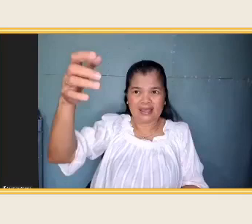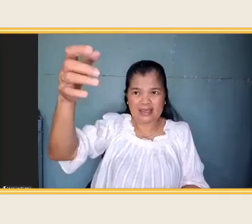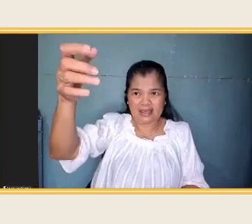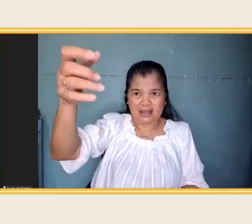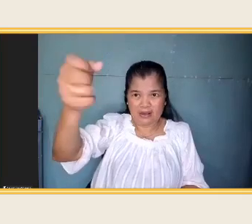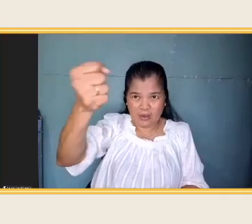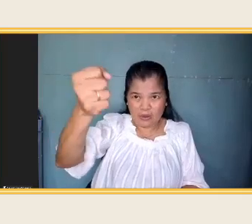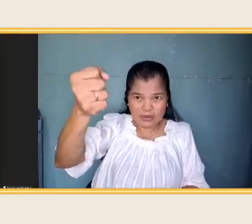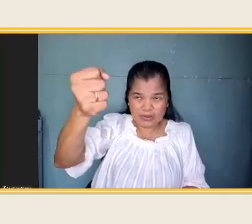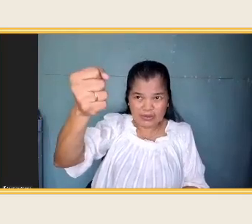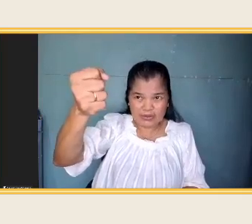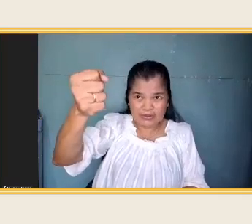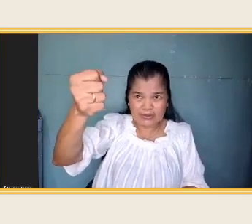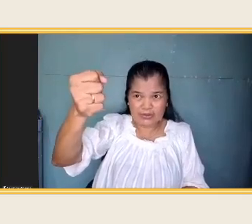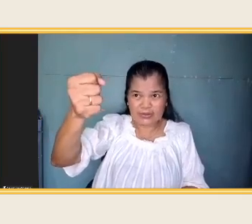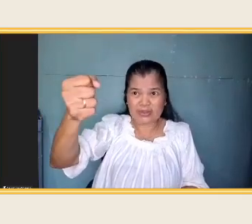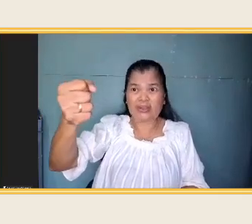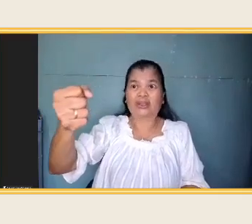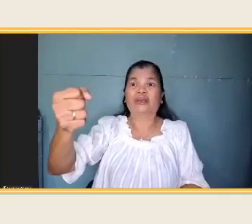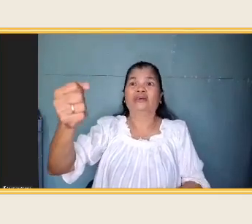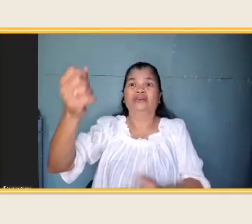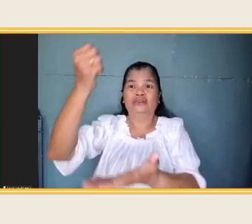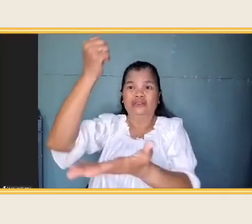Ulit. Hold.